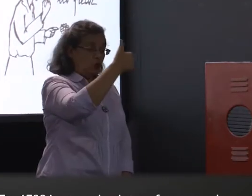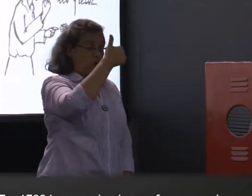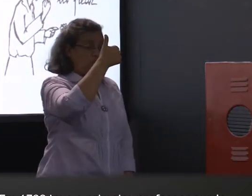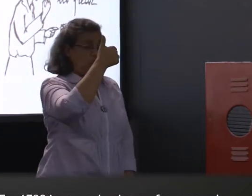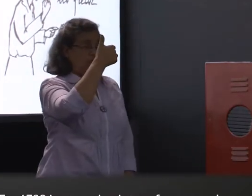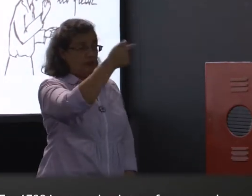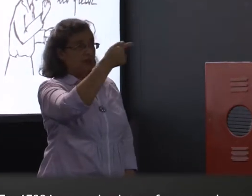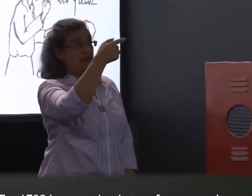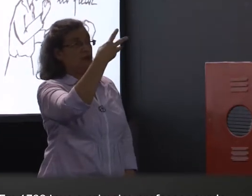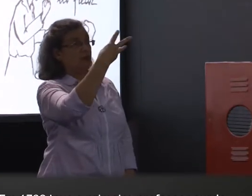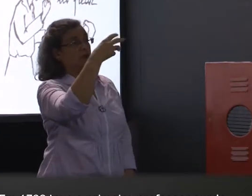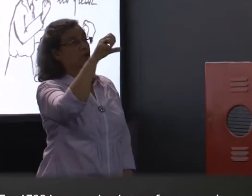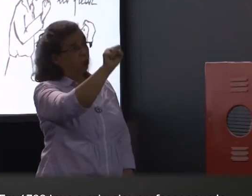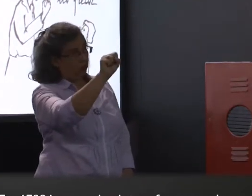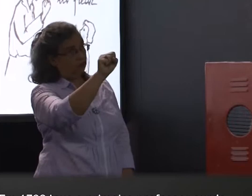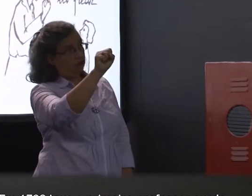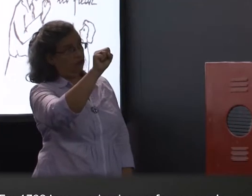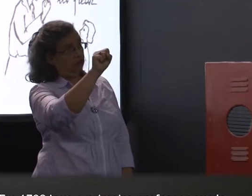Bem, em